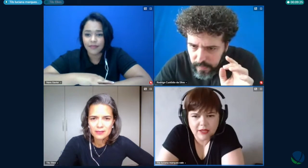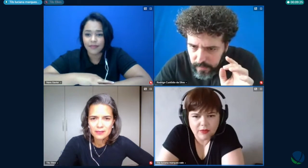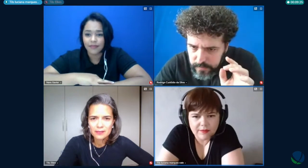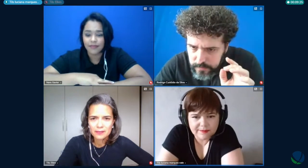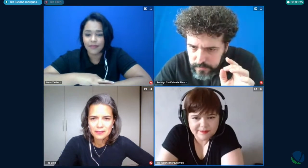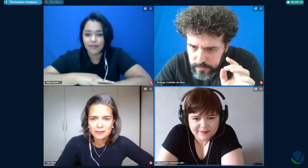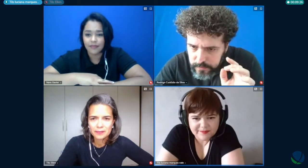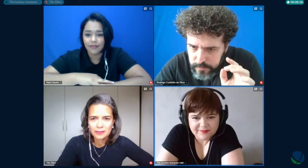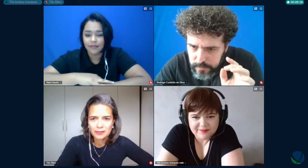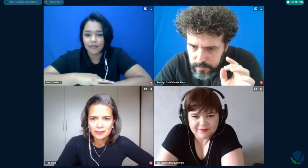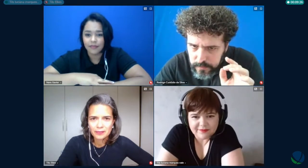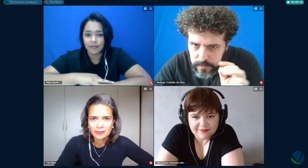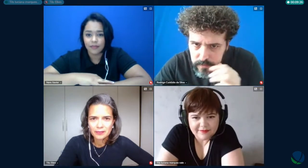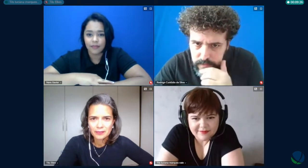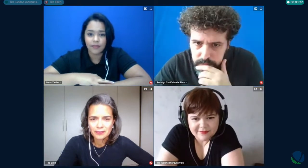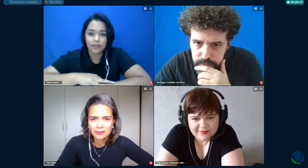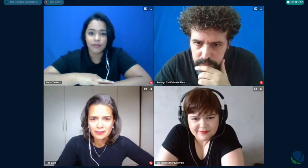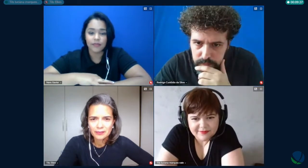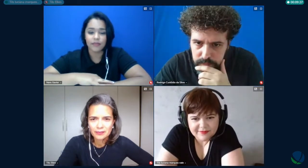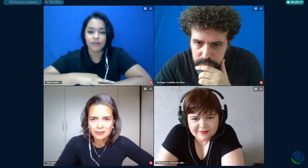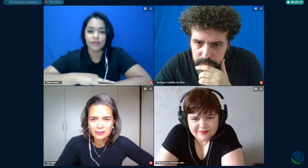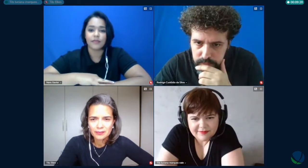23, perdão.